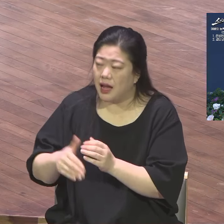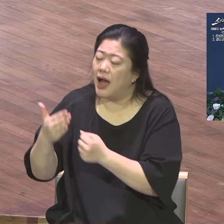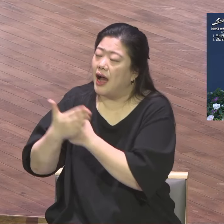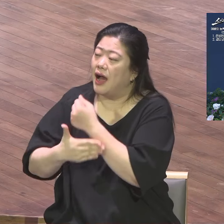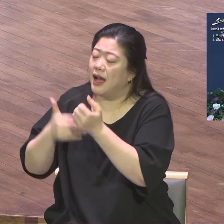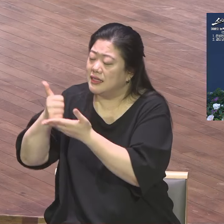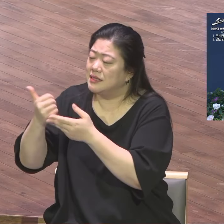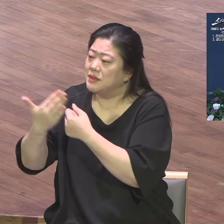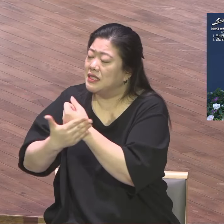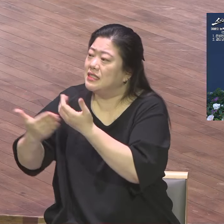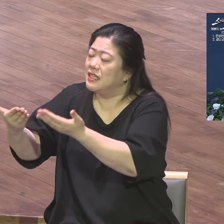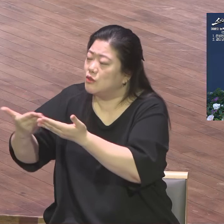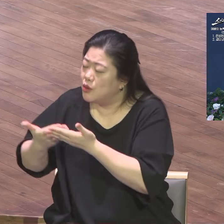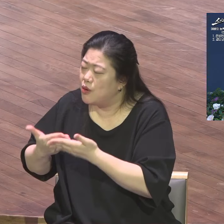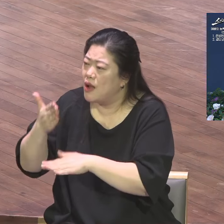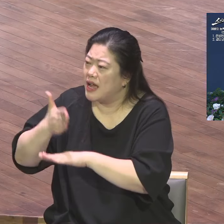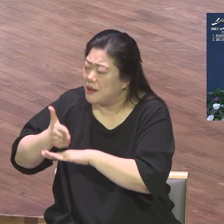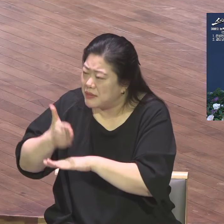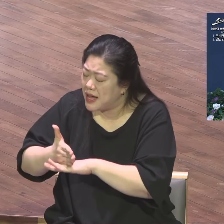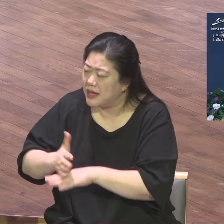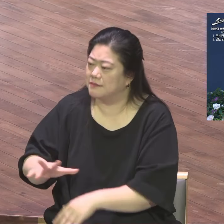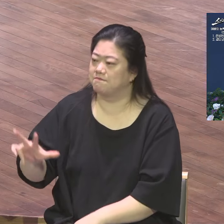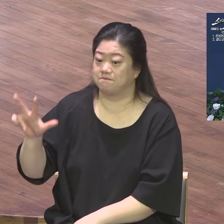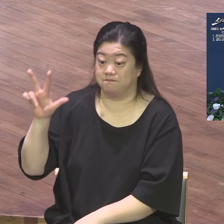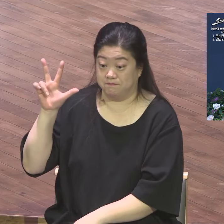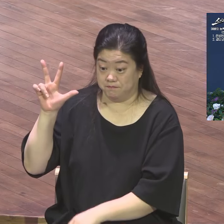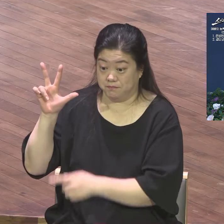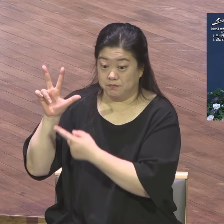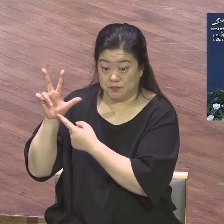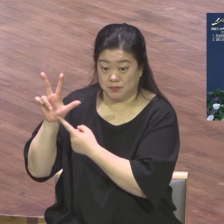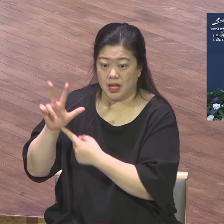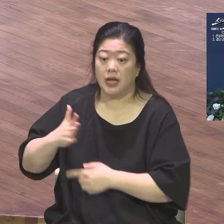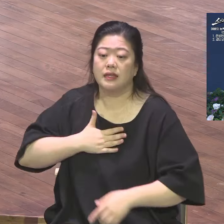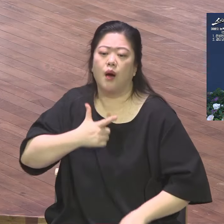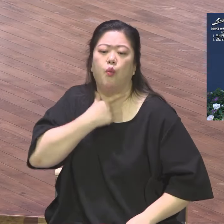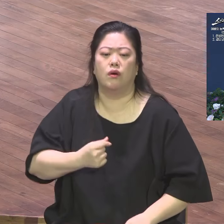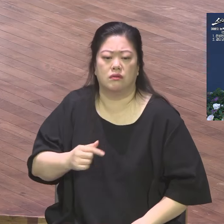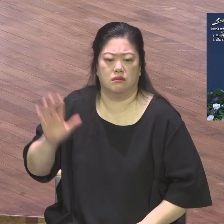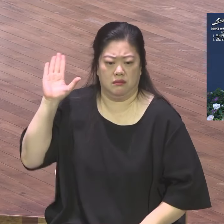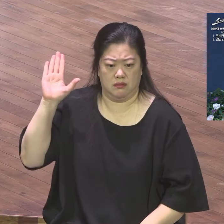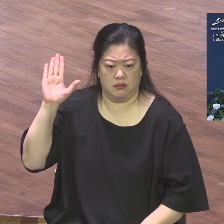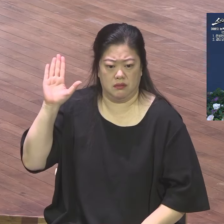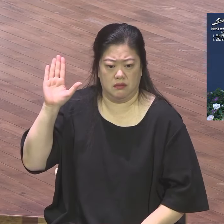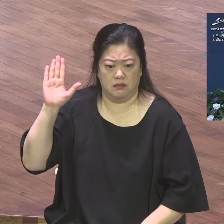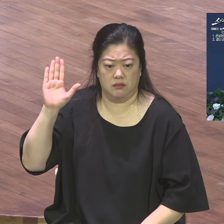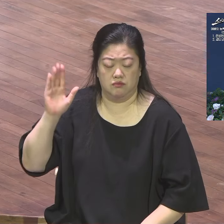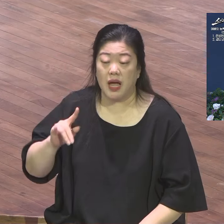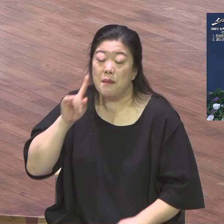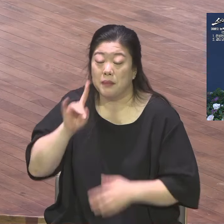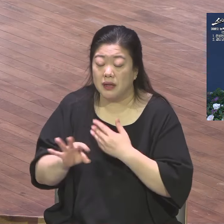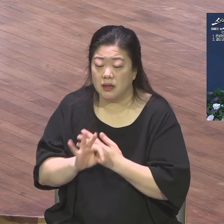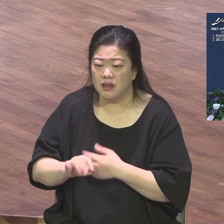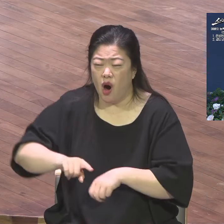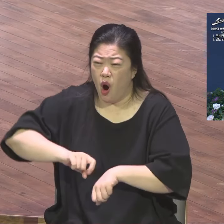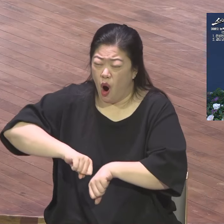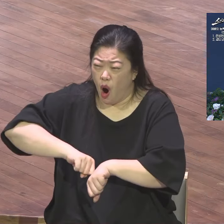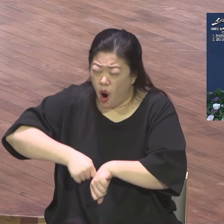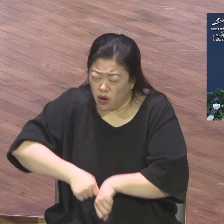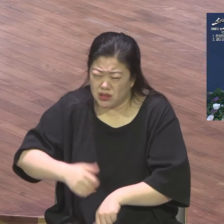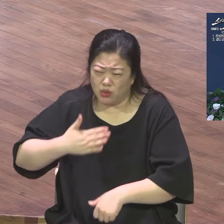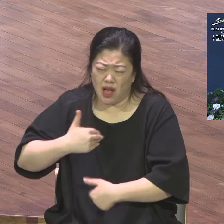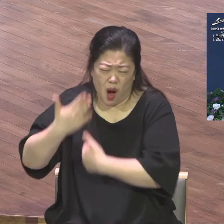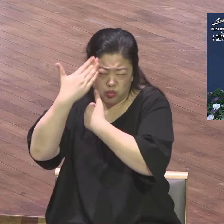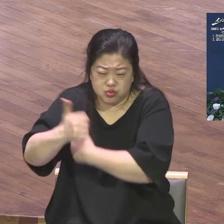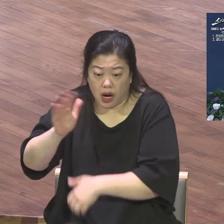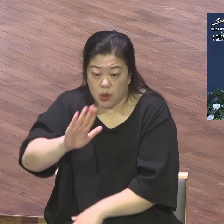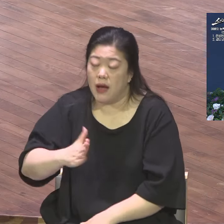감사하기도 해서 서운입니다. 그래서 서운은 자발적으로 하는 것이기 때문에 서운하지 않는 것이 죄가 되지 않아요. 서운 안 해도